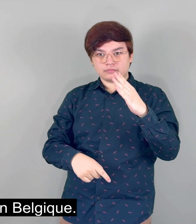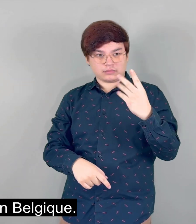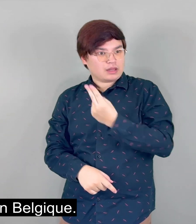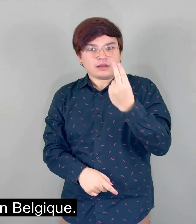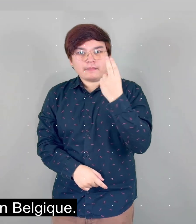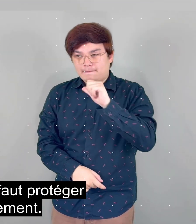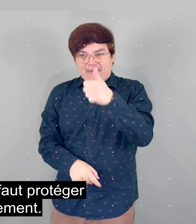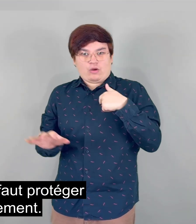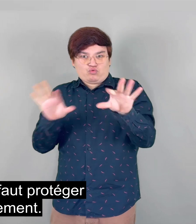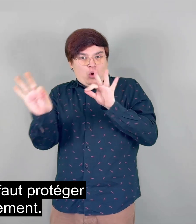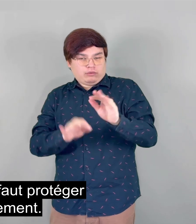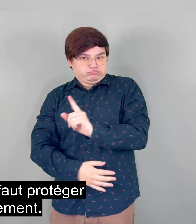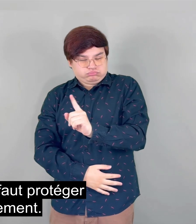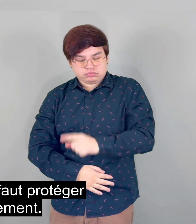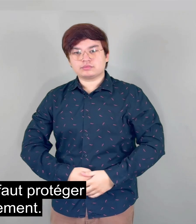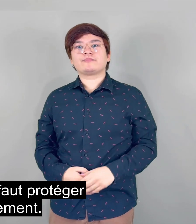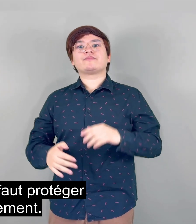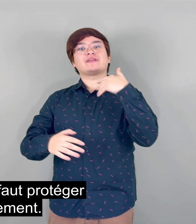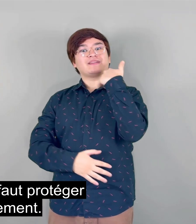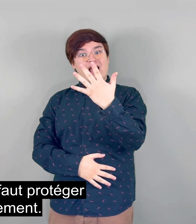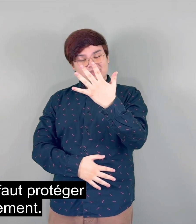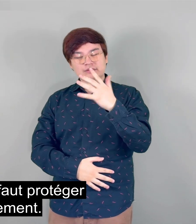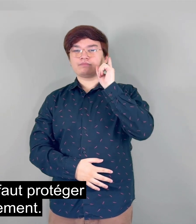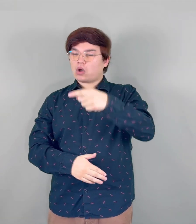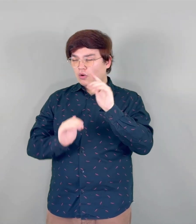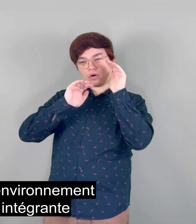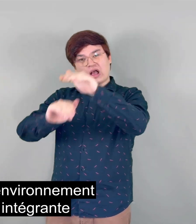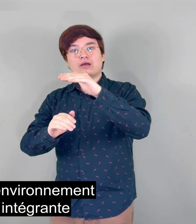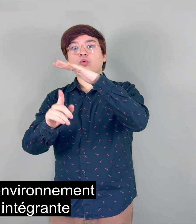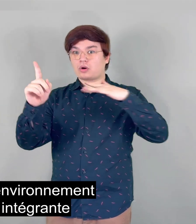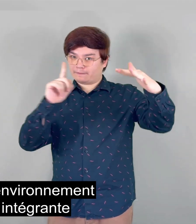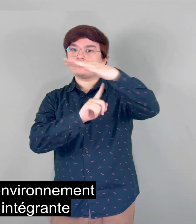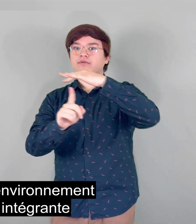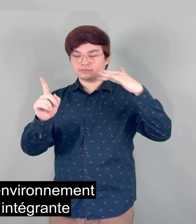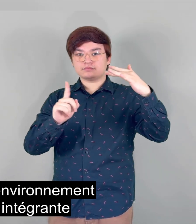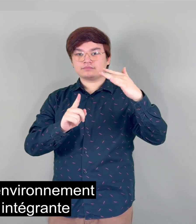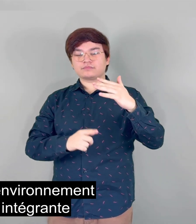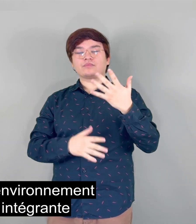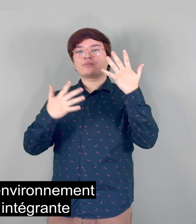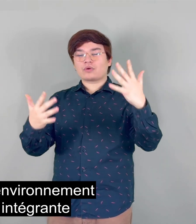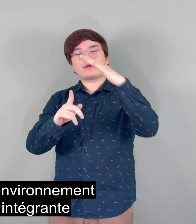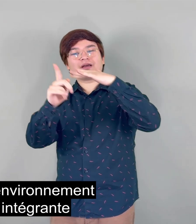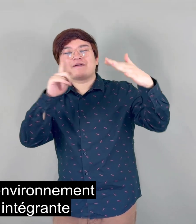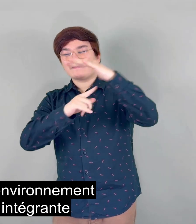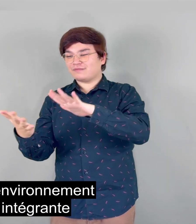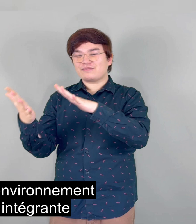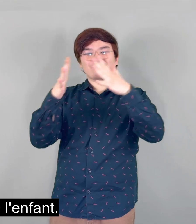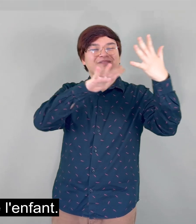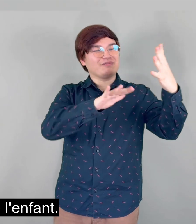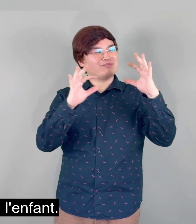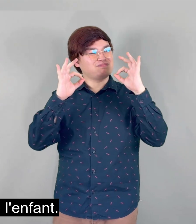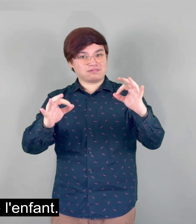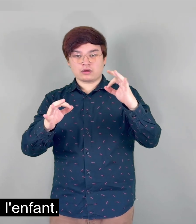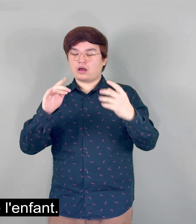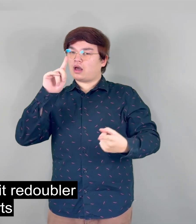en Belgique. Point 15. Il faut protéger l'environnement. Évoluer dans un environnement sain fait partie intégrante des